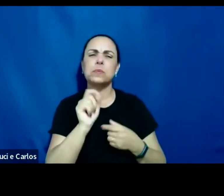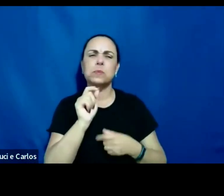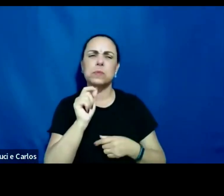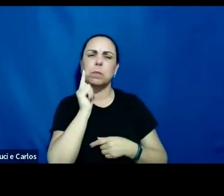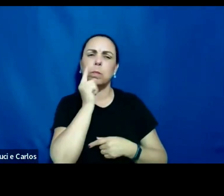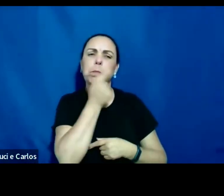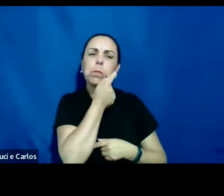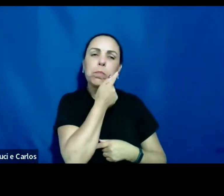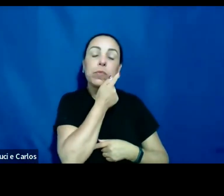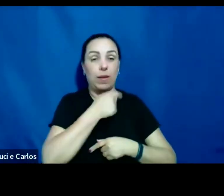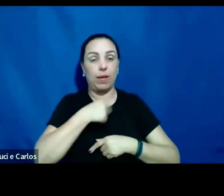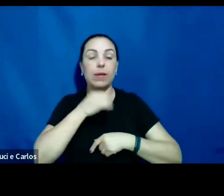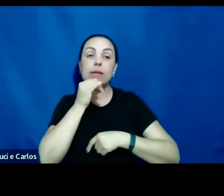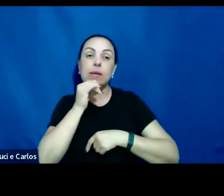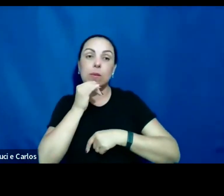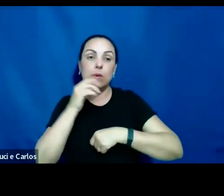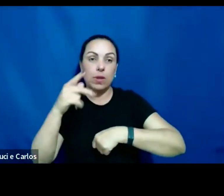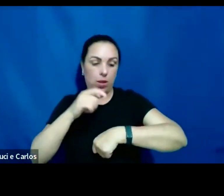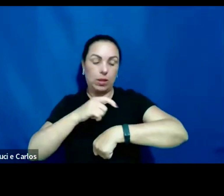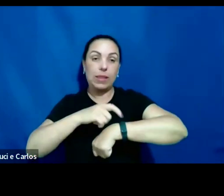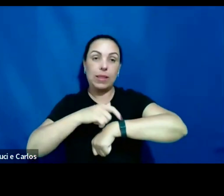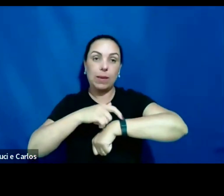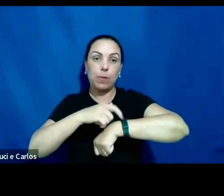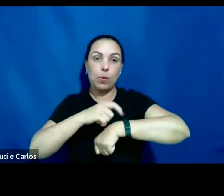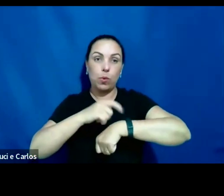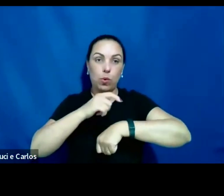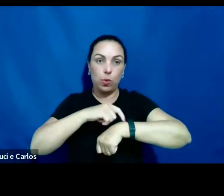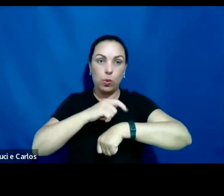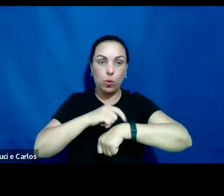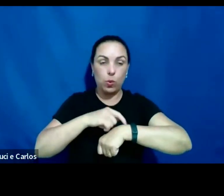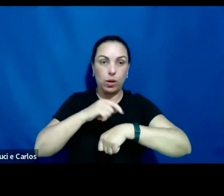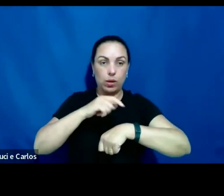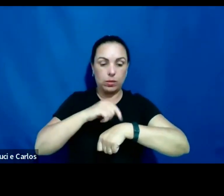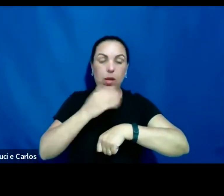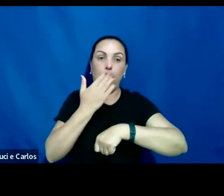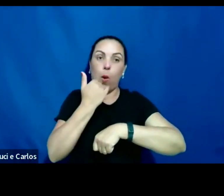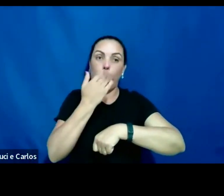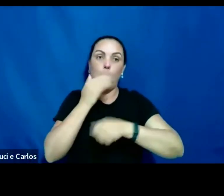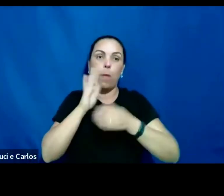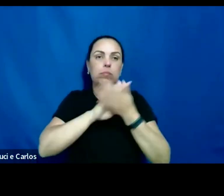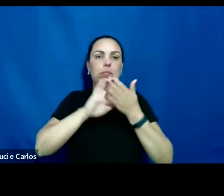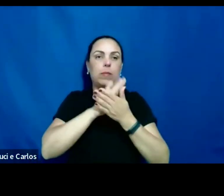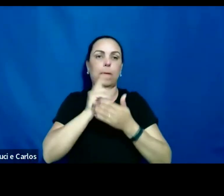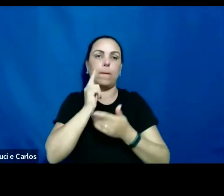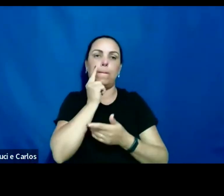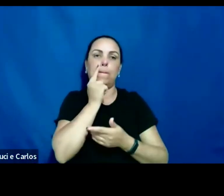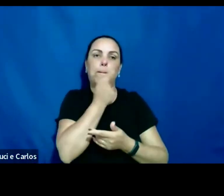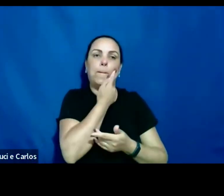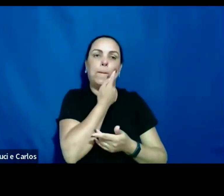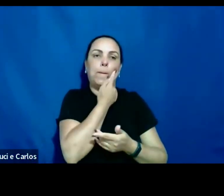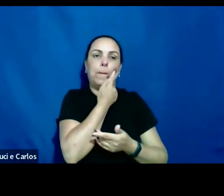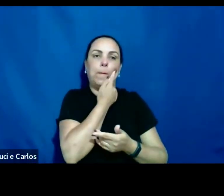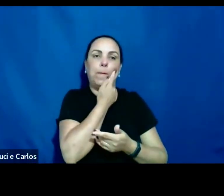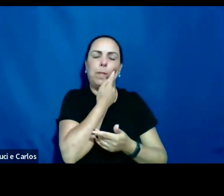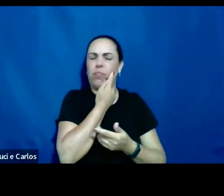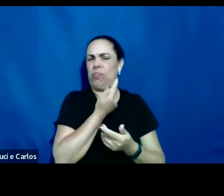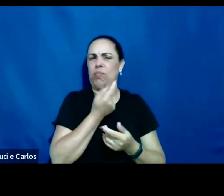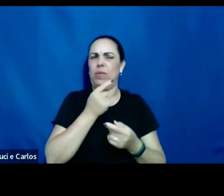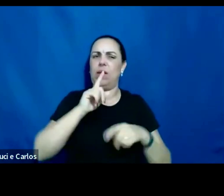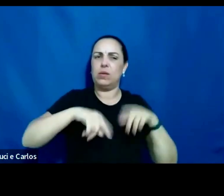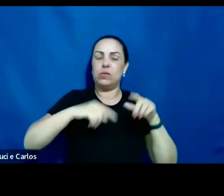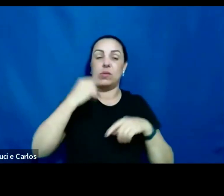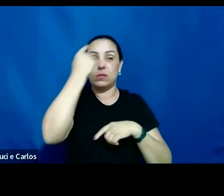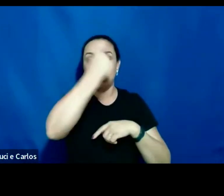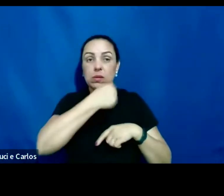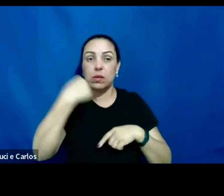para tratar inúmeras doenças. Porque você põe o seu corpo em estado de recuperação. Quando você